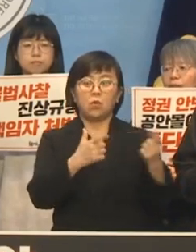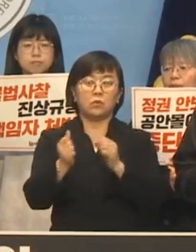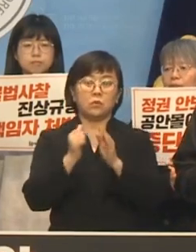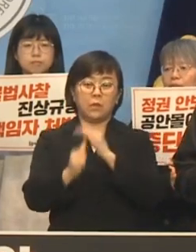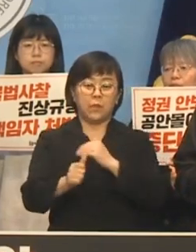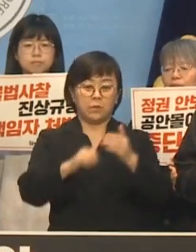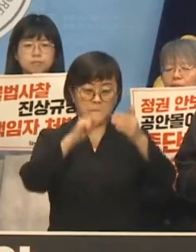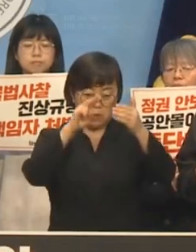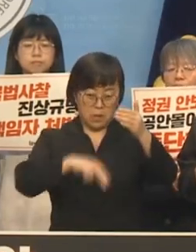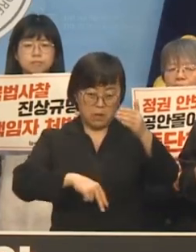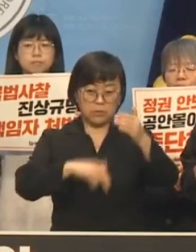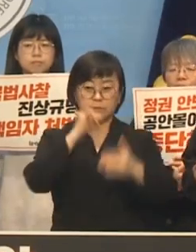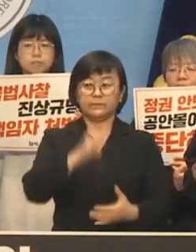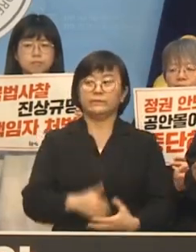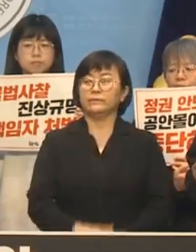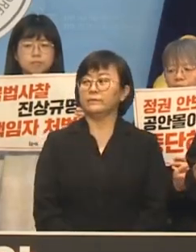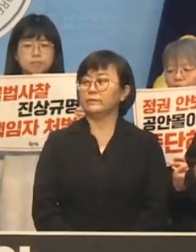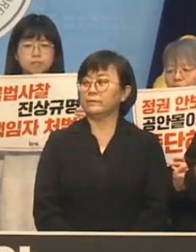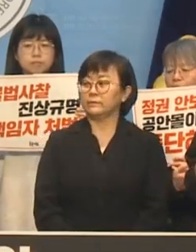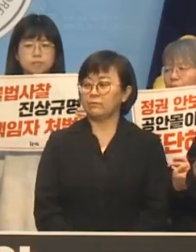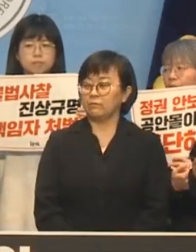기자회견 낭독으로 이어지겠습니다.